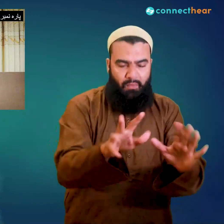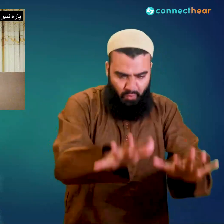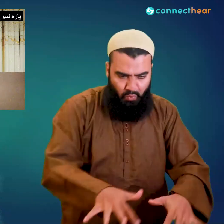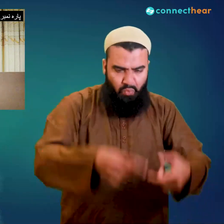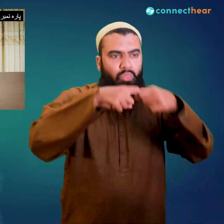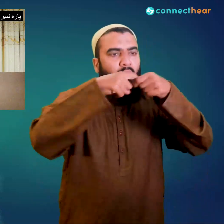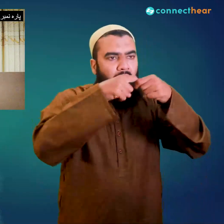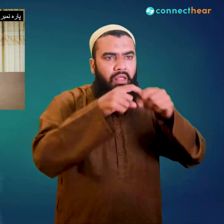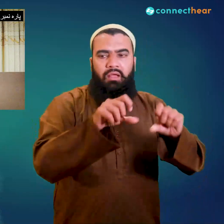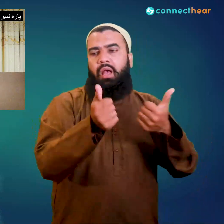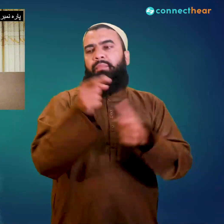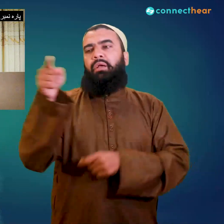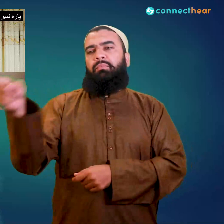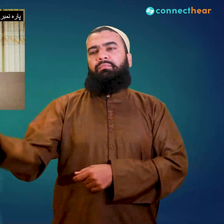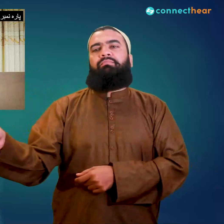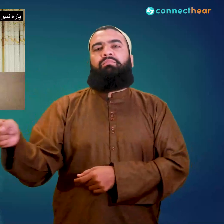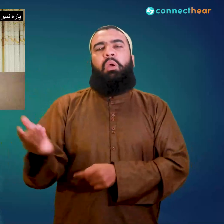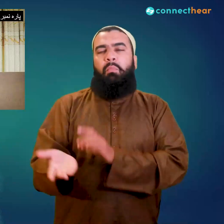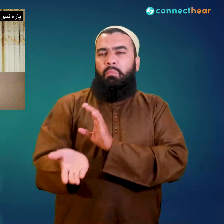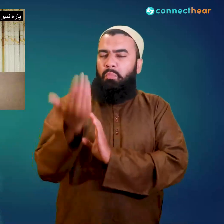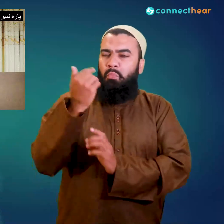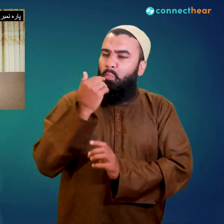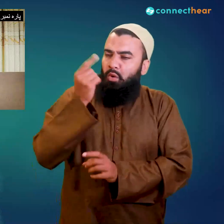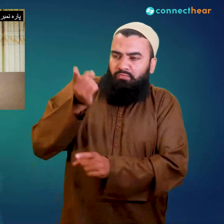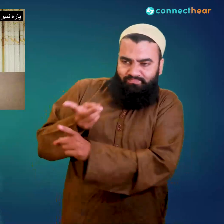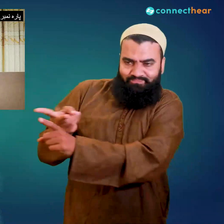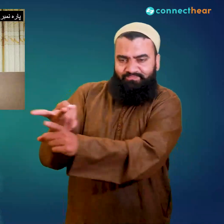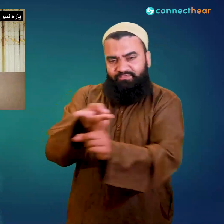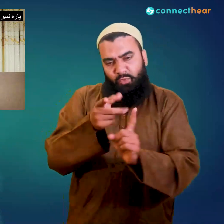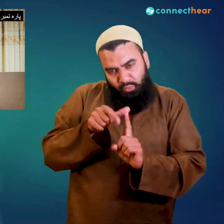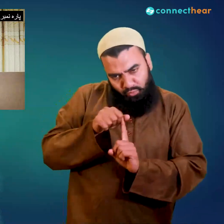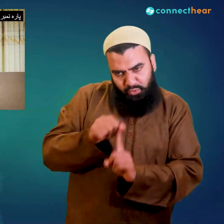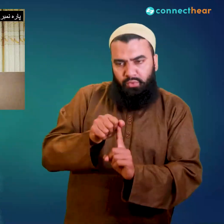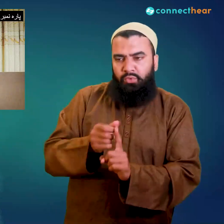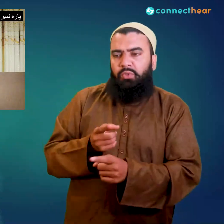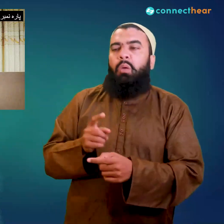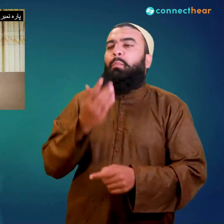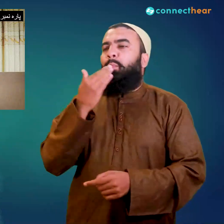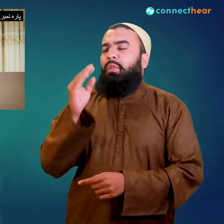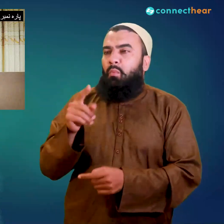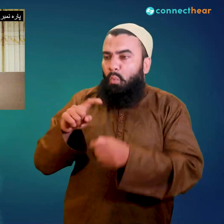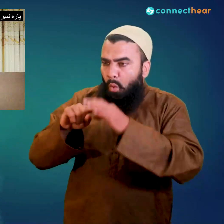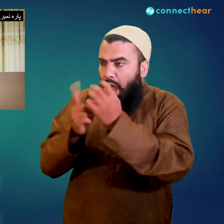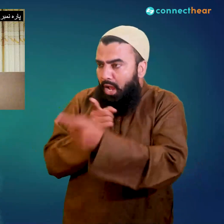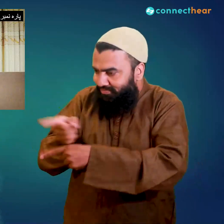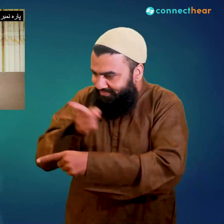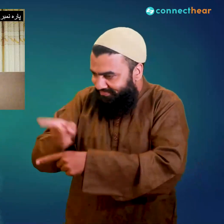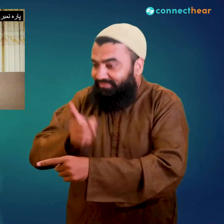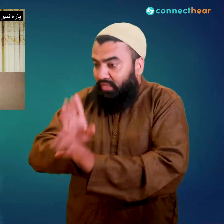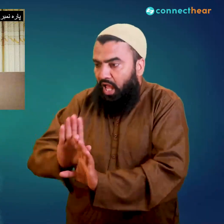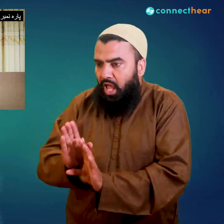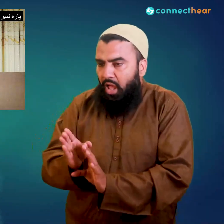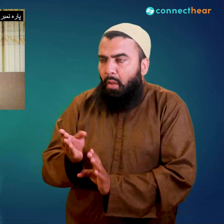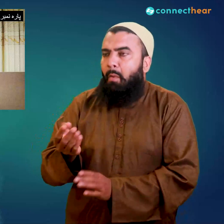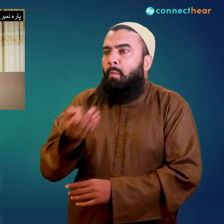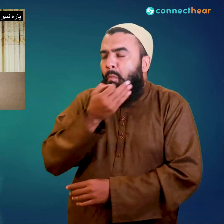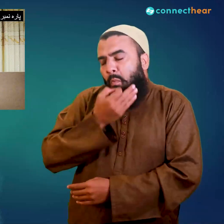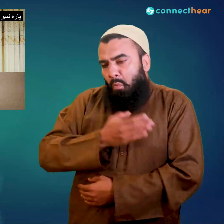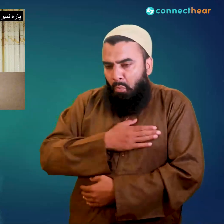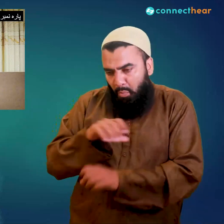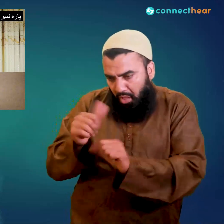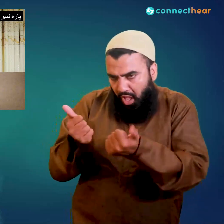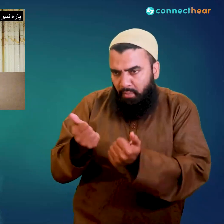گے۔ یعنی یہ جو تنبیہ اس میں کی جا رہی ہے، اس کے ذریعے سے وہ اللہ کی اطاعت کی طرف آ جائیں تاکہ اللہ کے عذاب